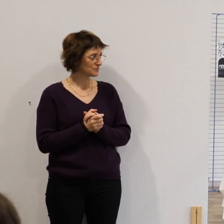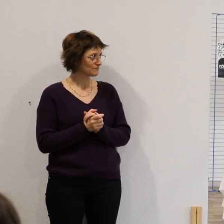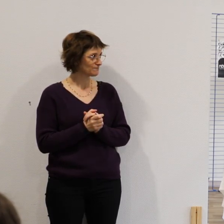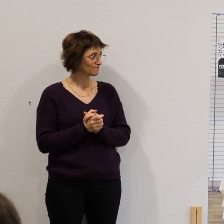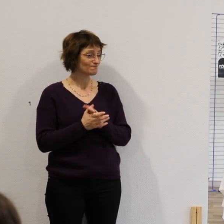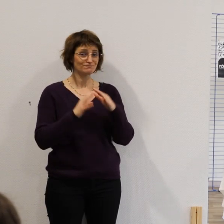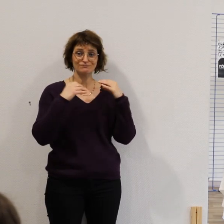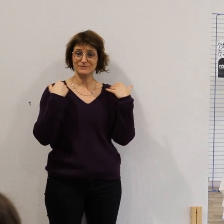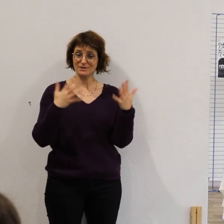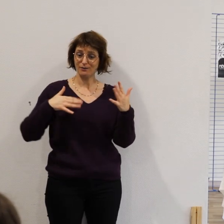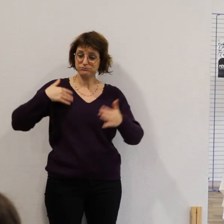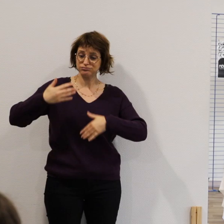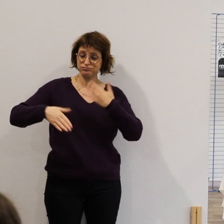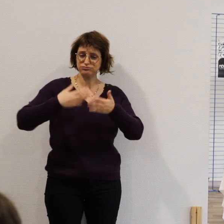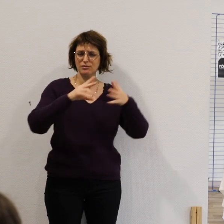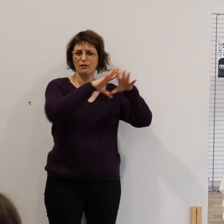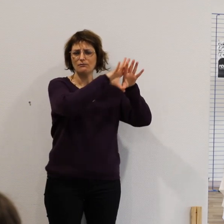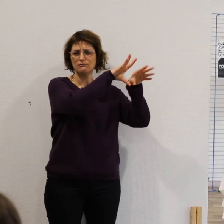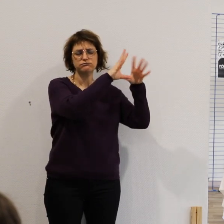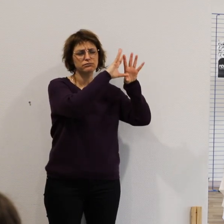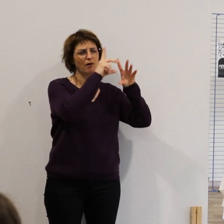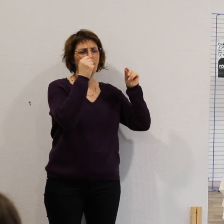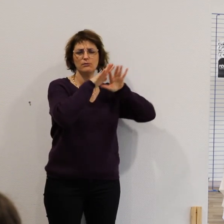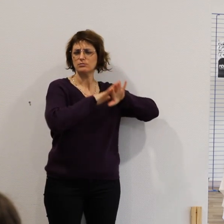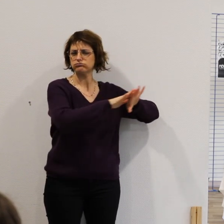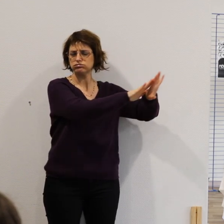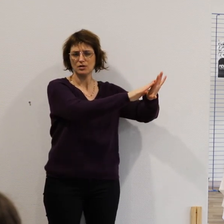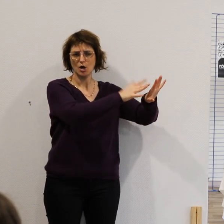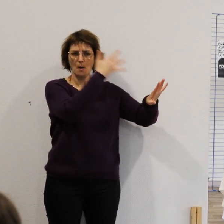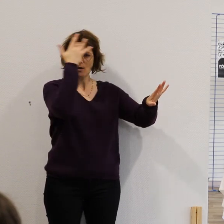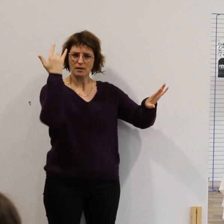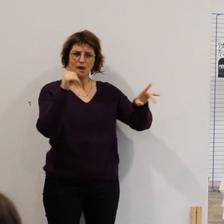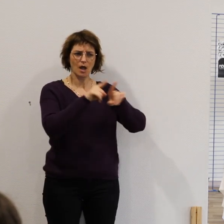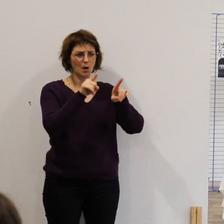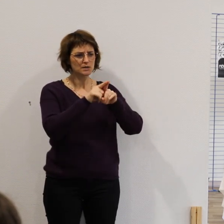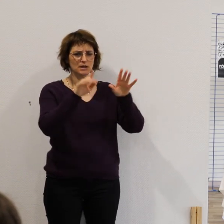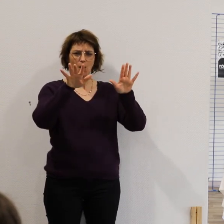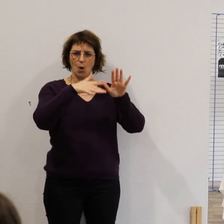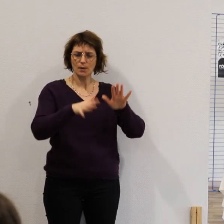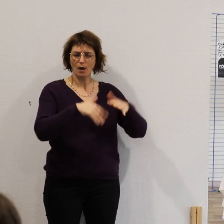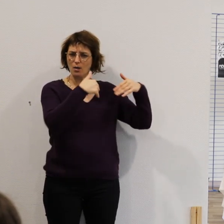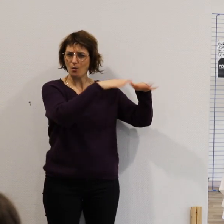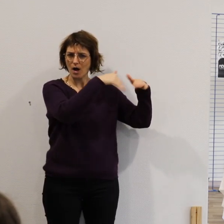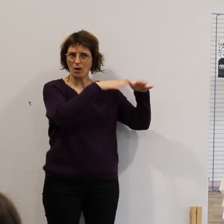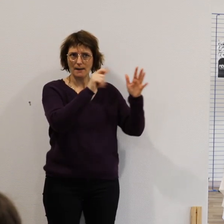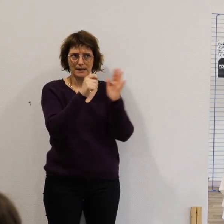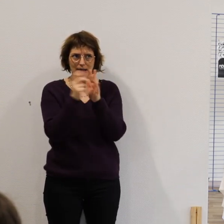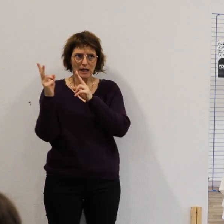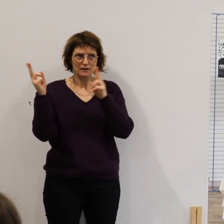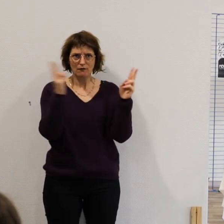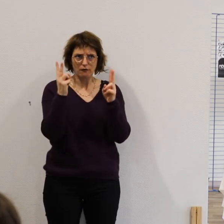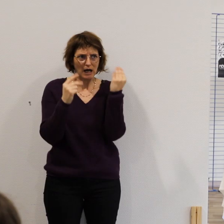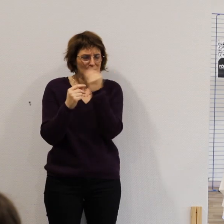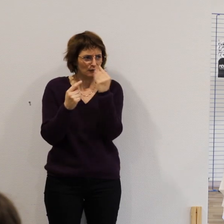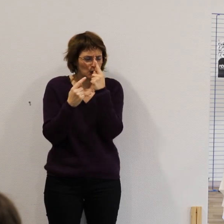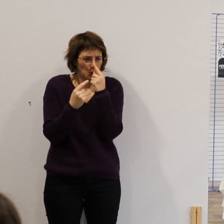Je vécus ainsi, à l'écart des hommes, le temps d'un été, le temps d'un automne. Mais quand le vent de l'hiver me glaça le bout du